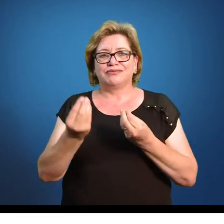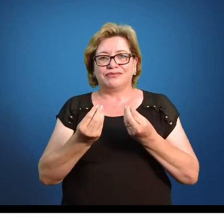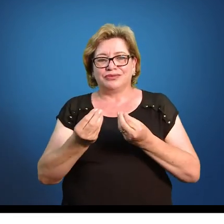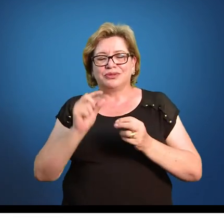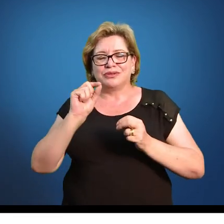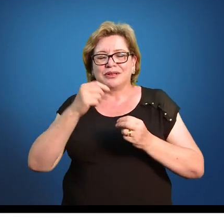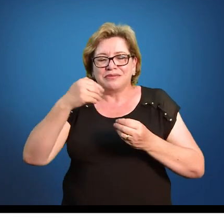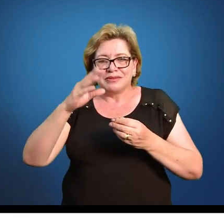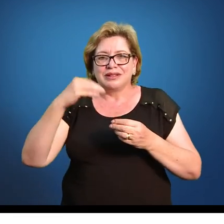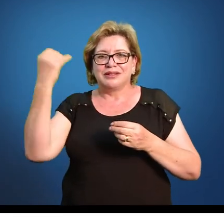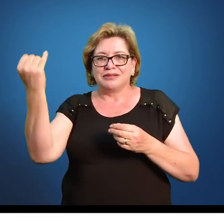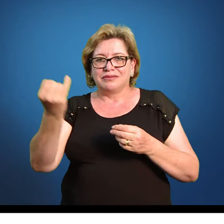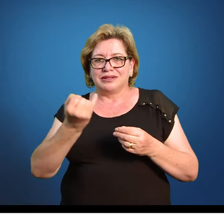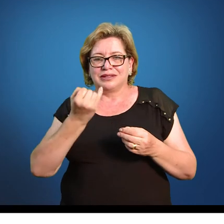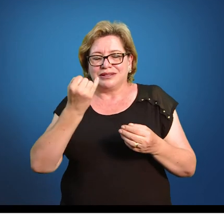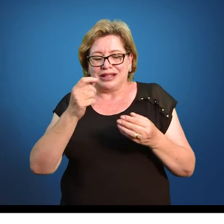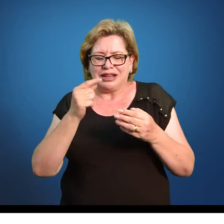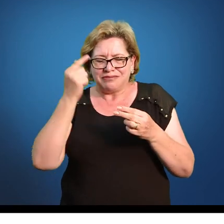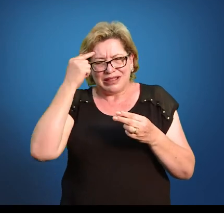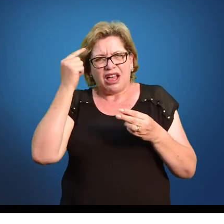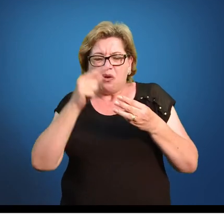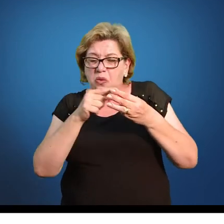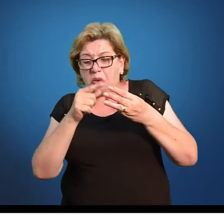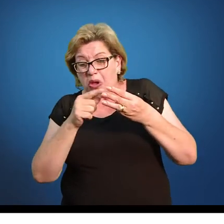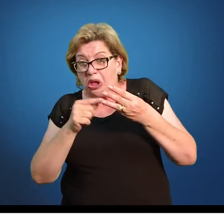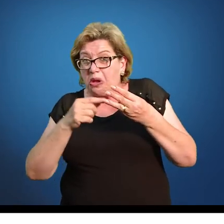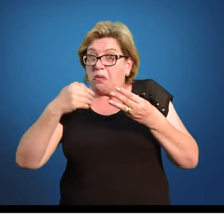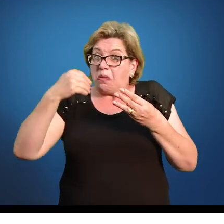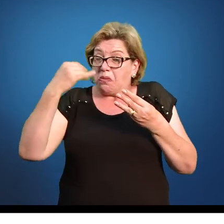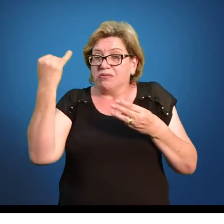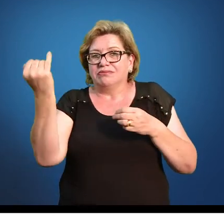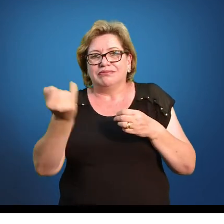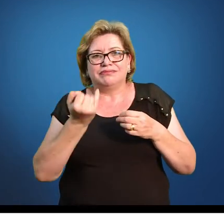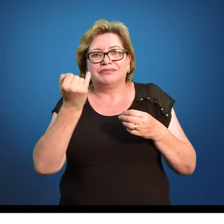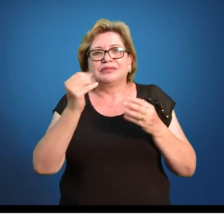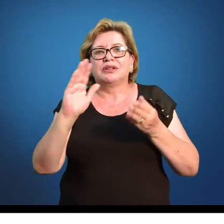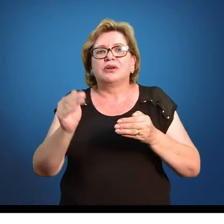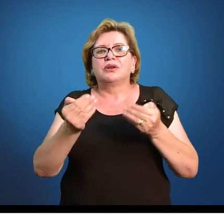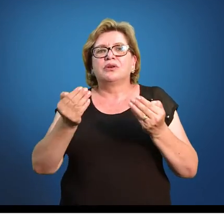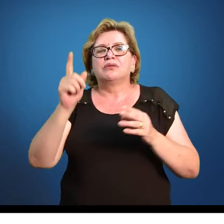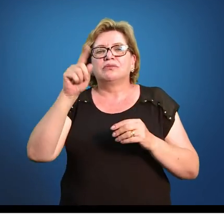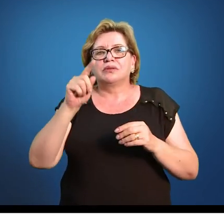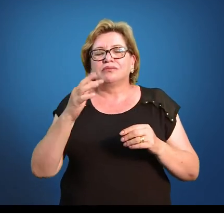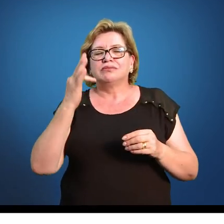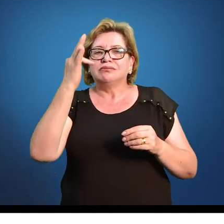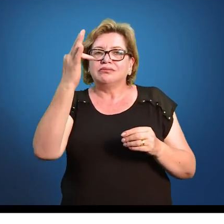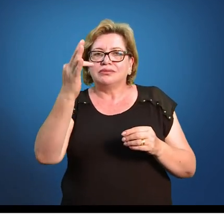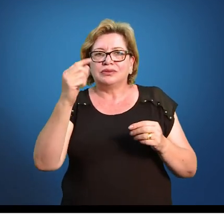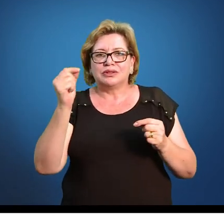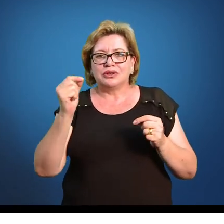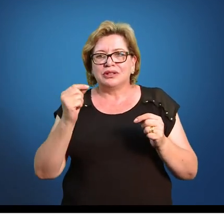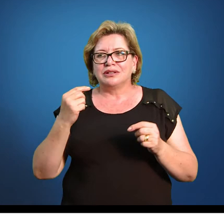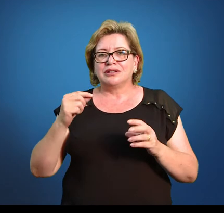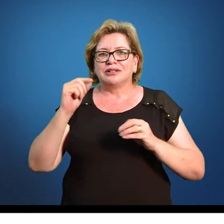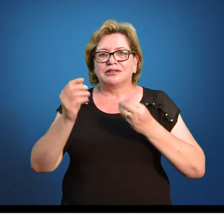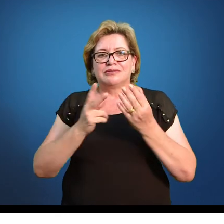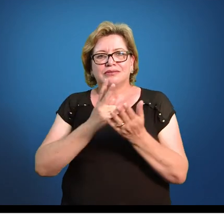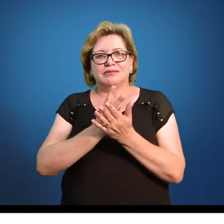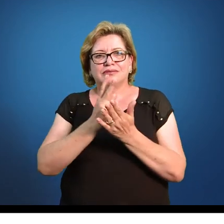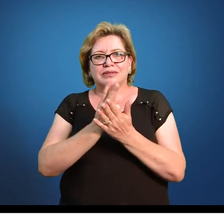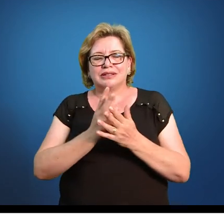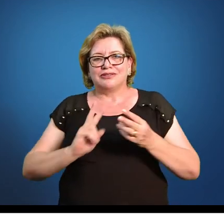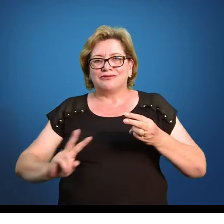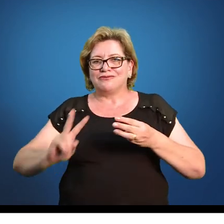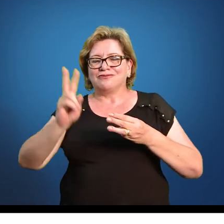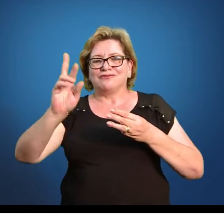prioritário. Então ele achava que uma das etapas, né, aquilo que você ia desenvolver lá no teu futuro trabalho, era de extrema importância e ele